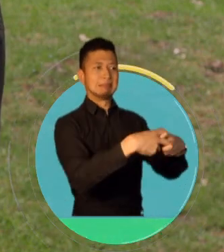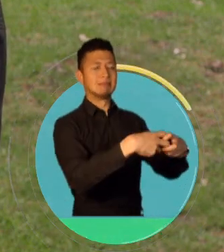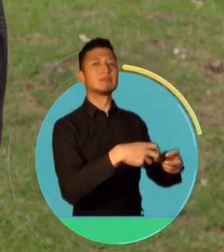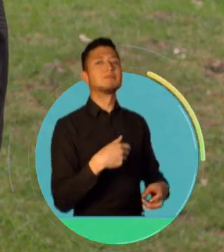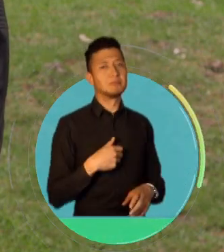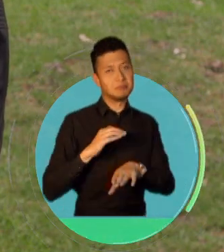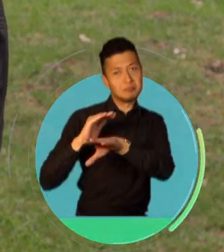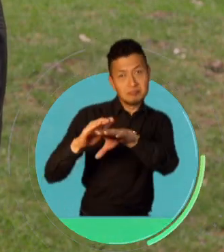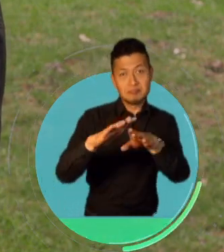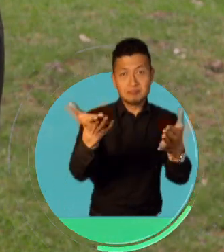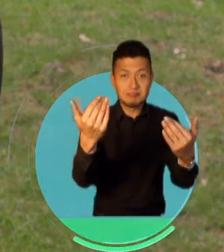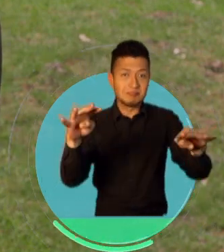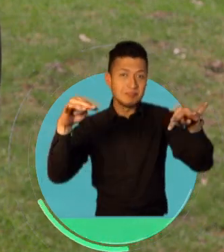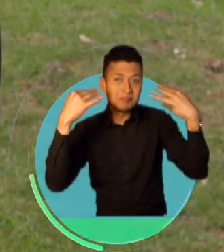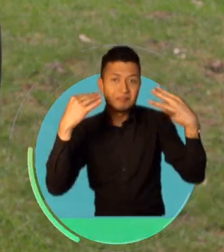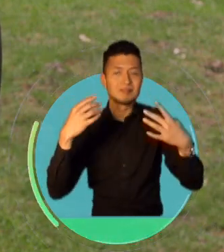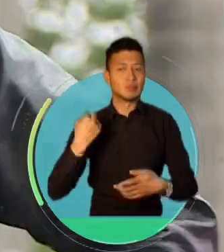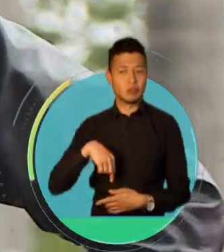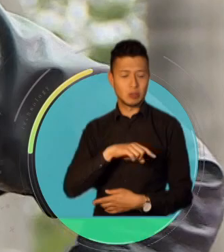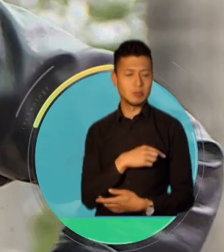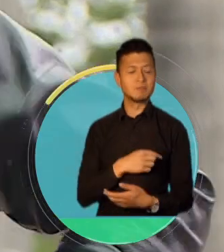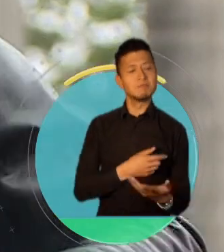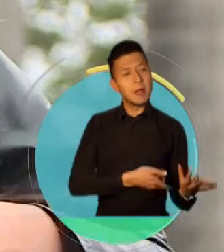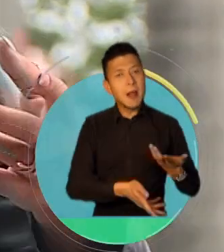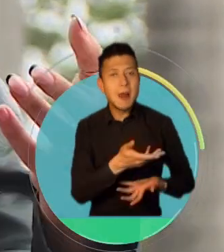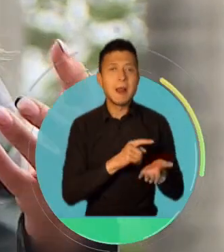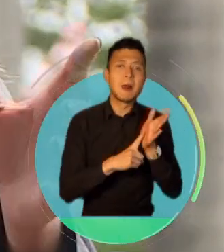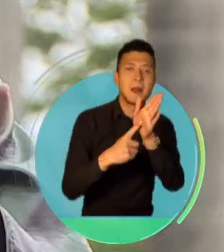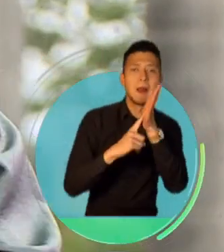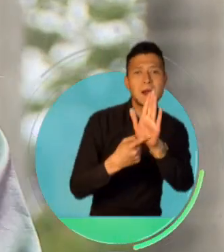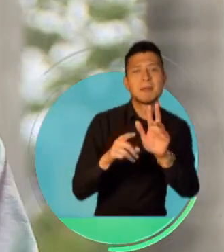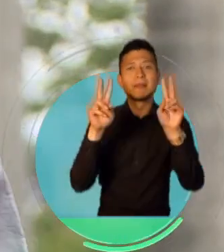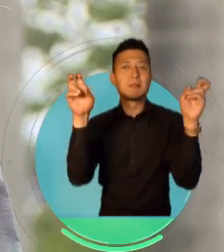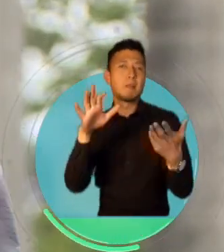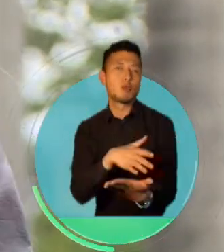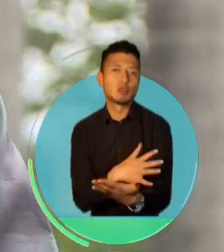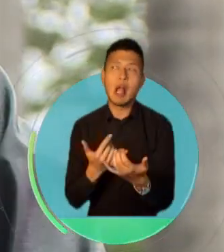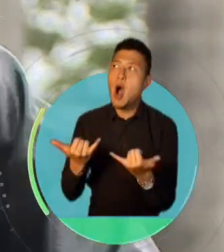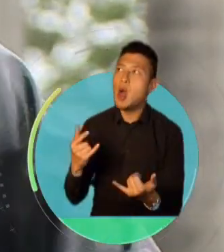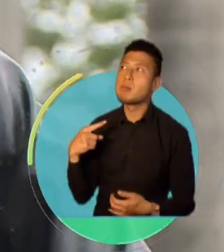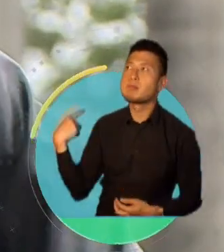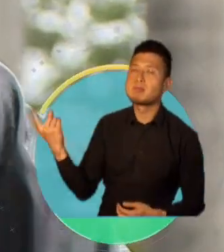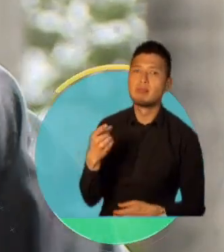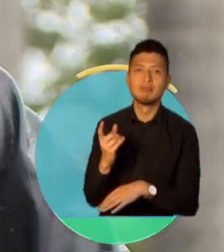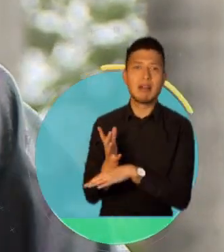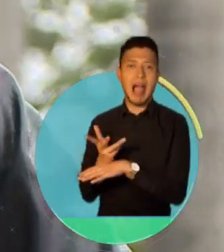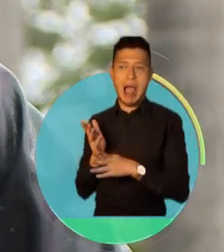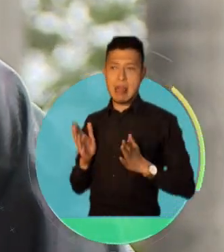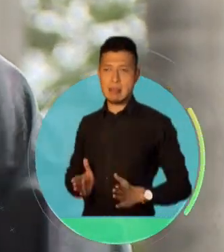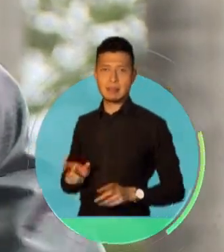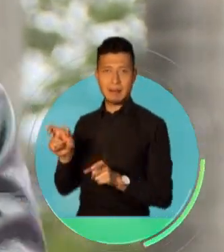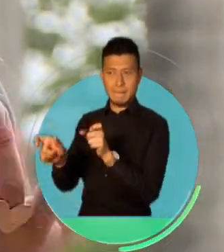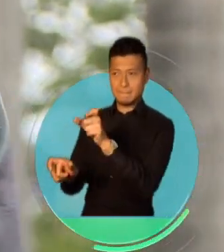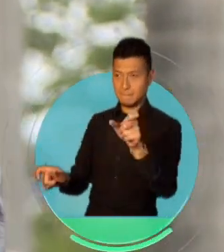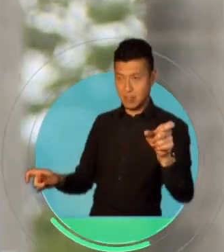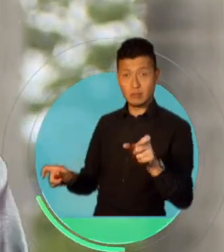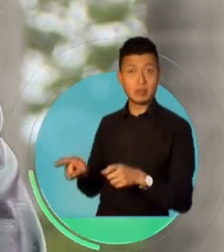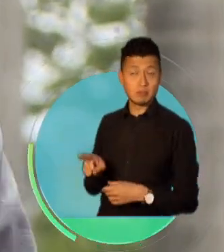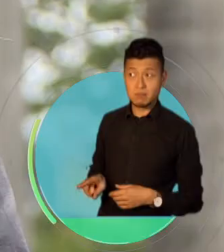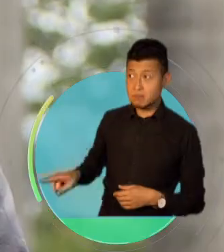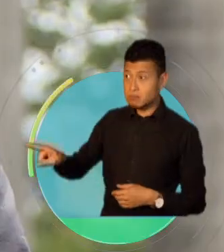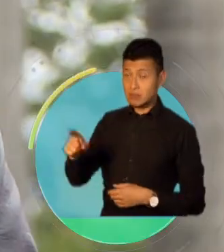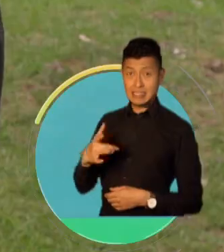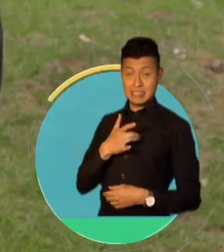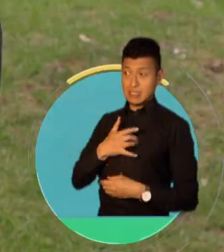eso que se conecten con nosotros vamos a hablar de música de actualidad de muchos artistas darle la plataforma a las personas que también